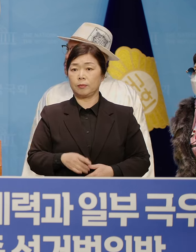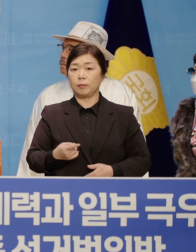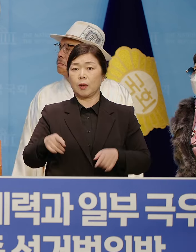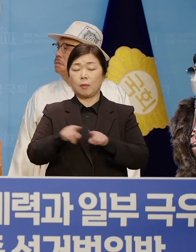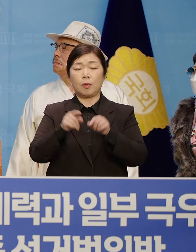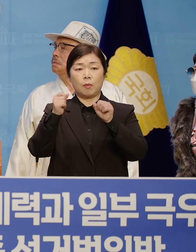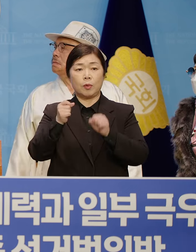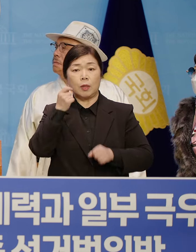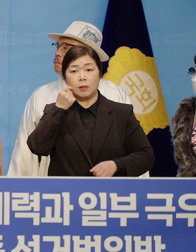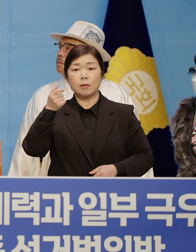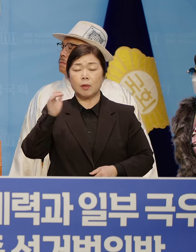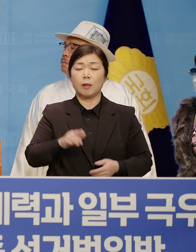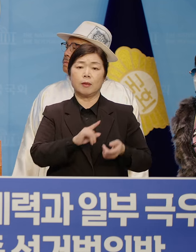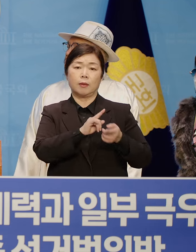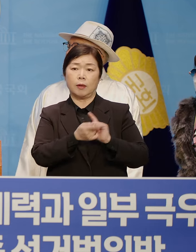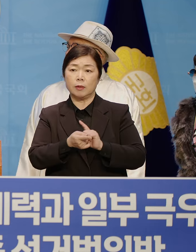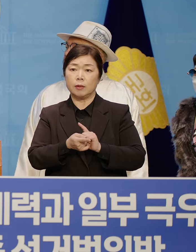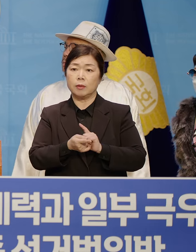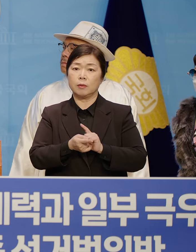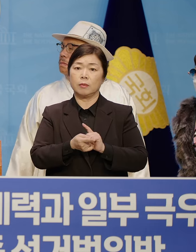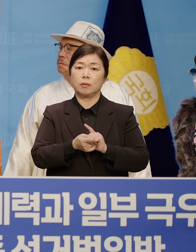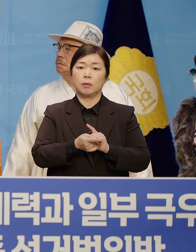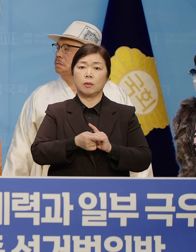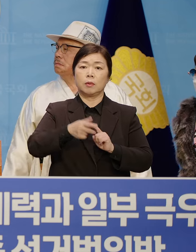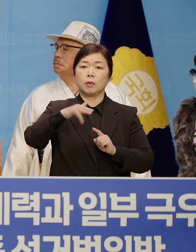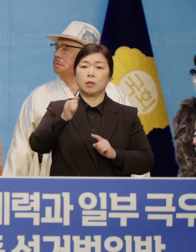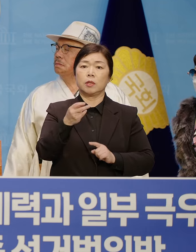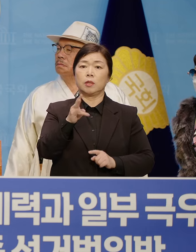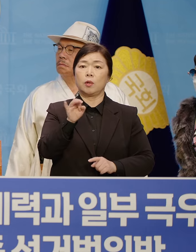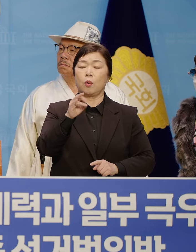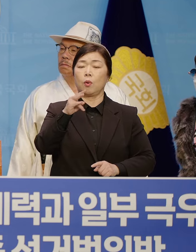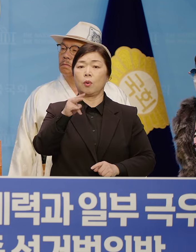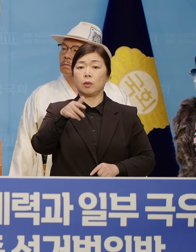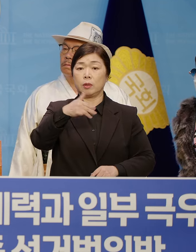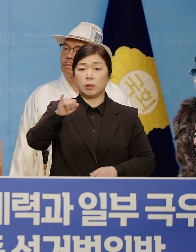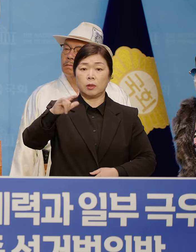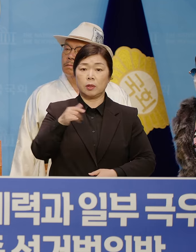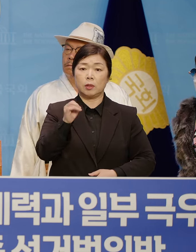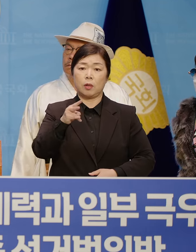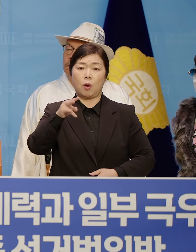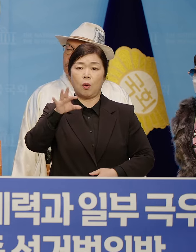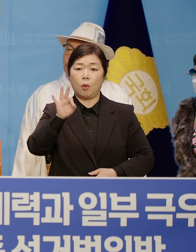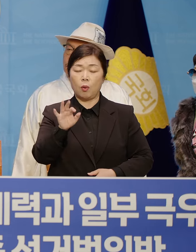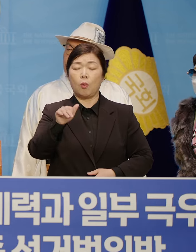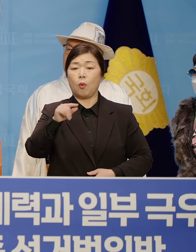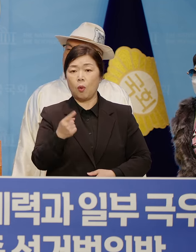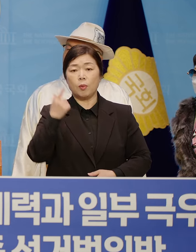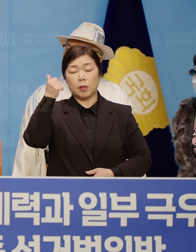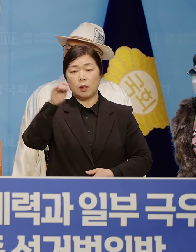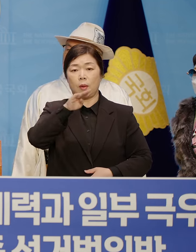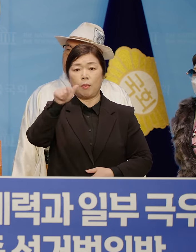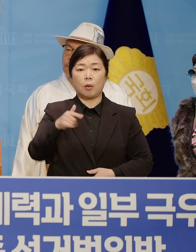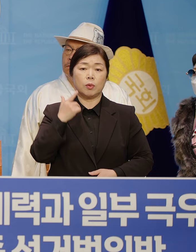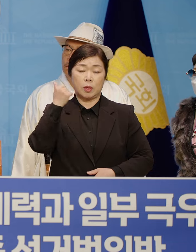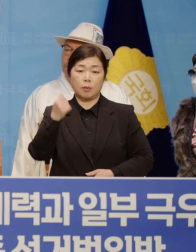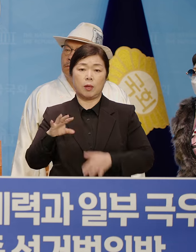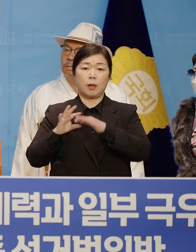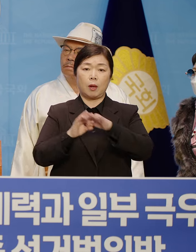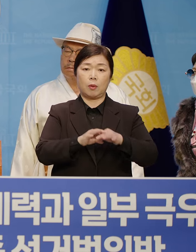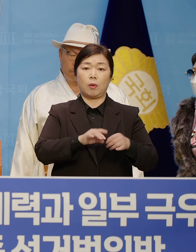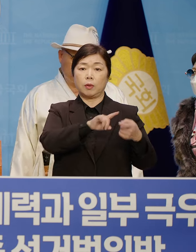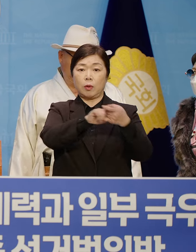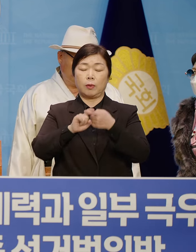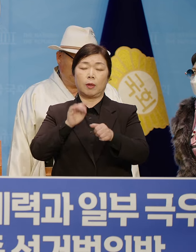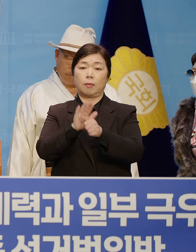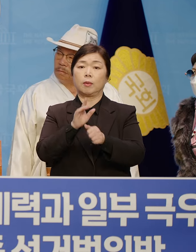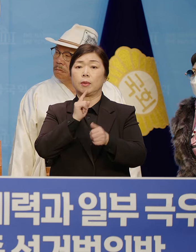주지 못하셔서 대신 우리 진용호 TV 어 진용호 목사님과 그리고 박승복 목사님께서 연이어서 연대발언을